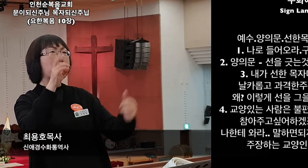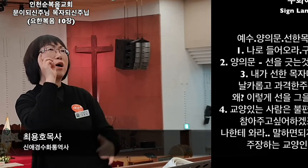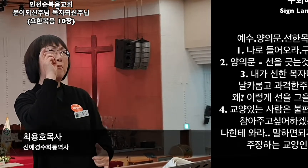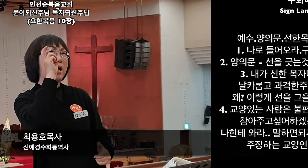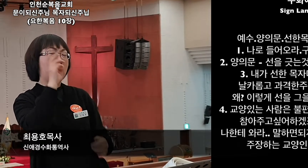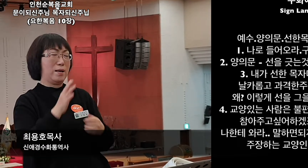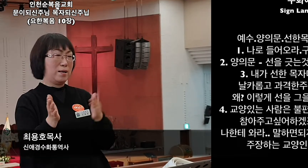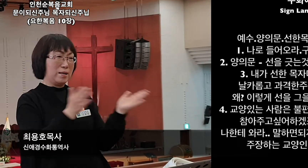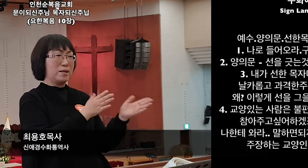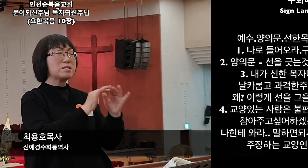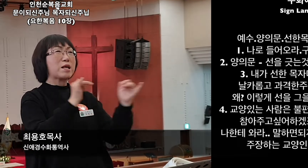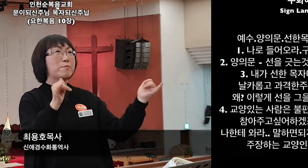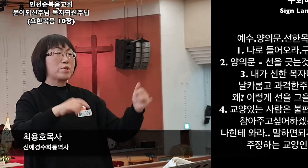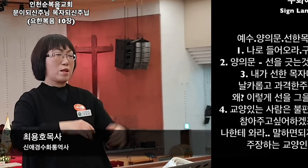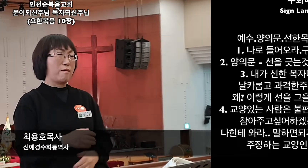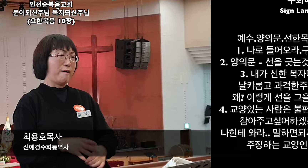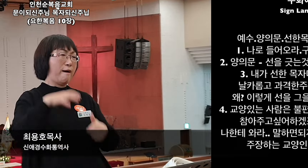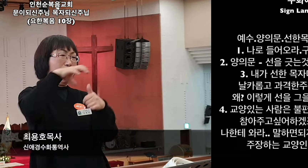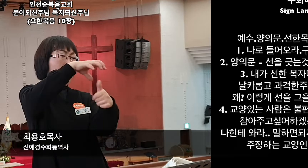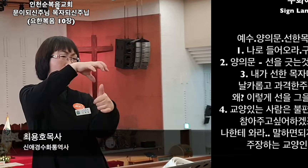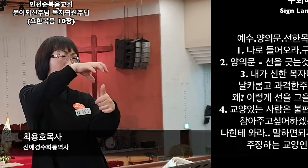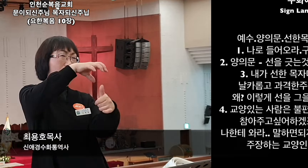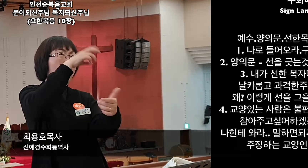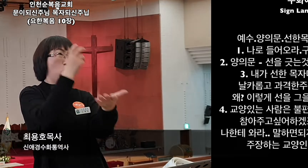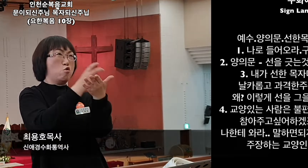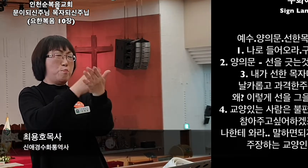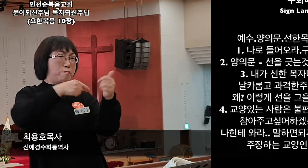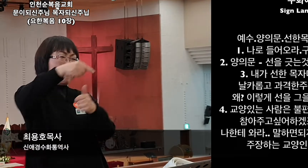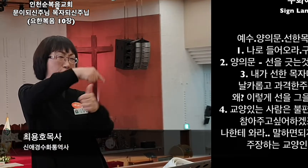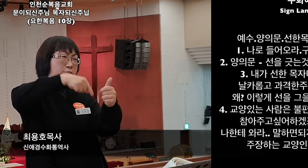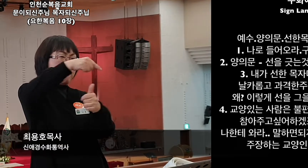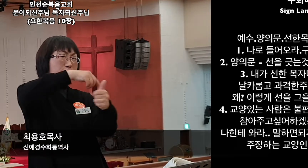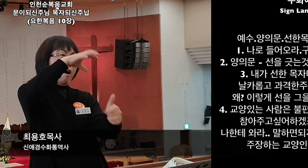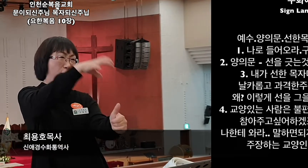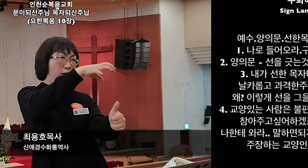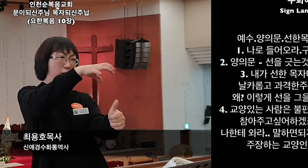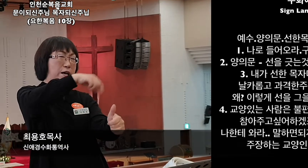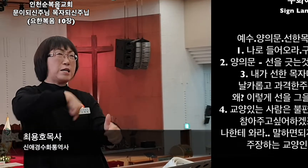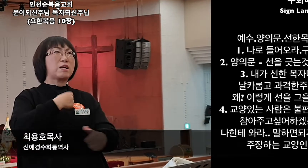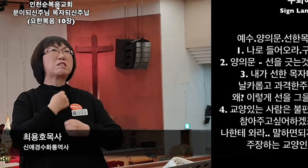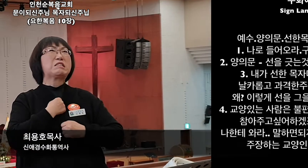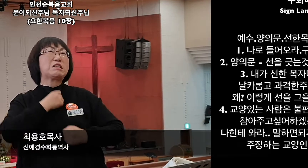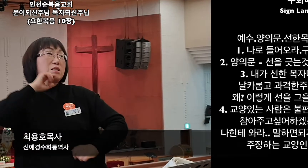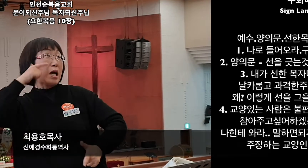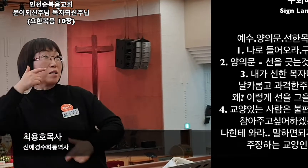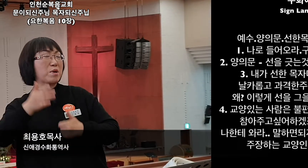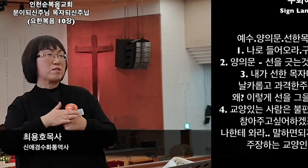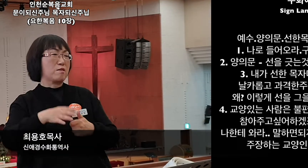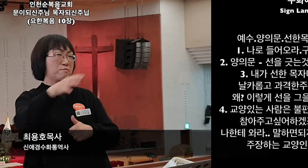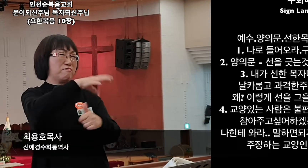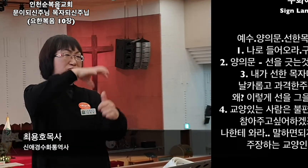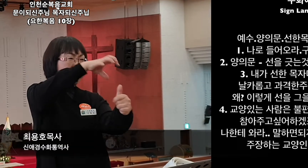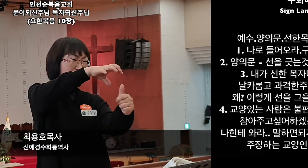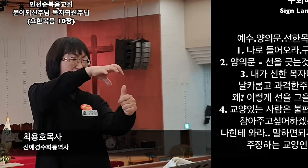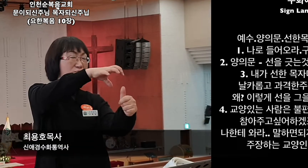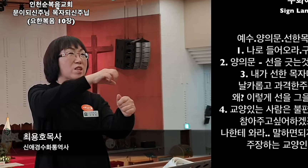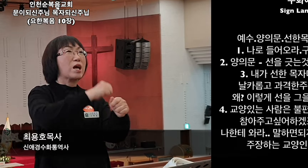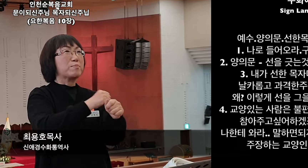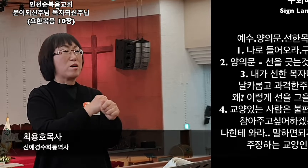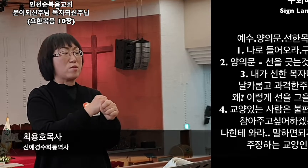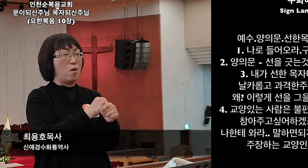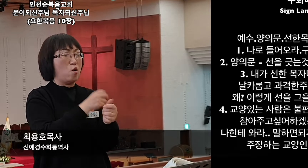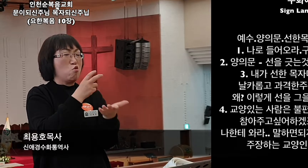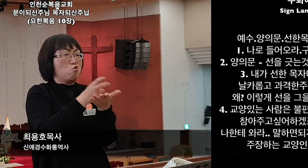겁니다. 이 사람들은 올가매요. 율법으로 올가맵니다. 자기들은 지키지도 못할 율법들, 자기들은 제대로 지키지